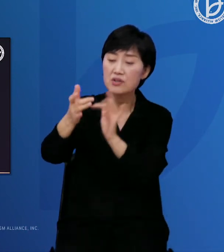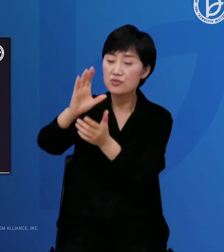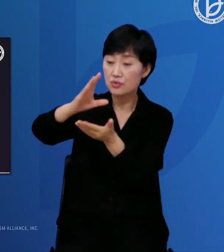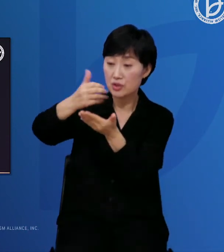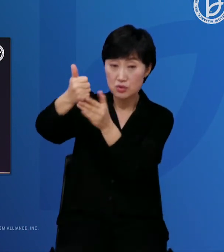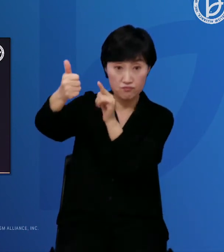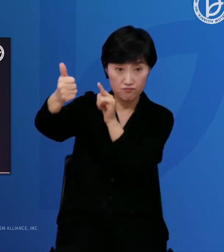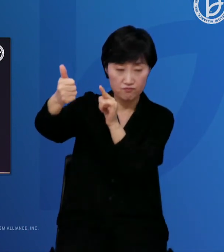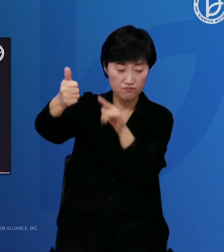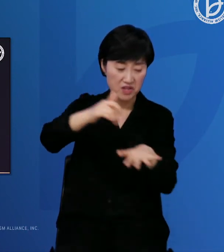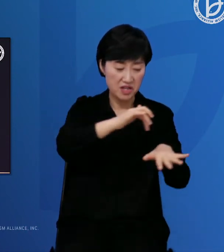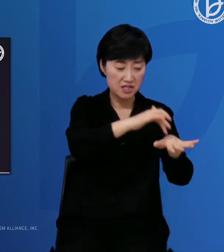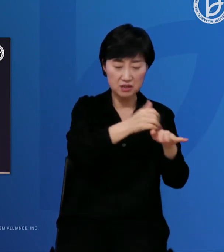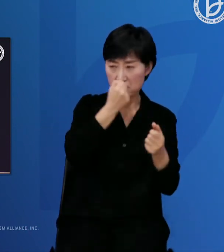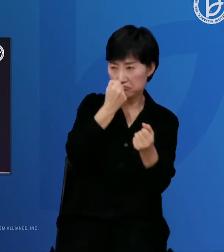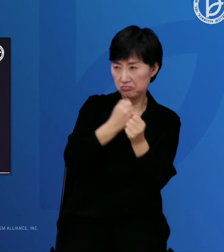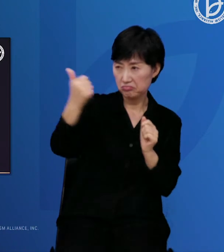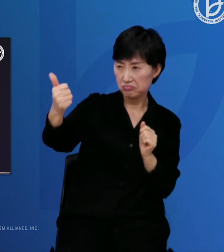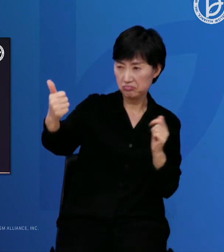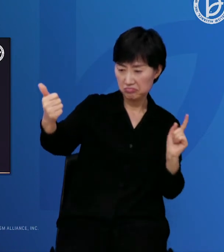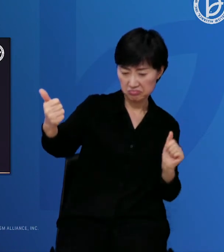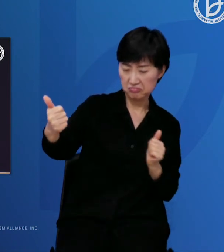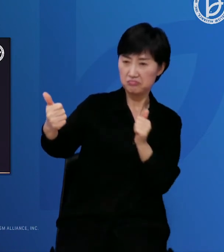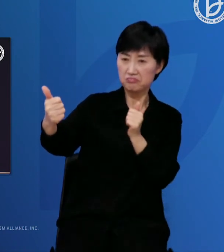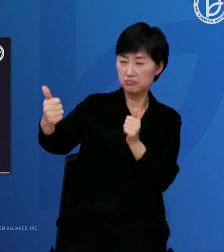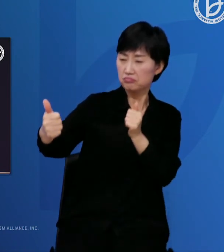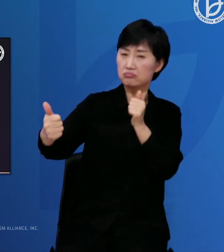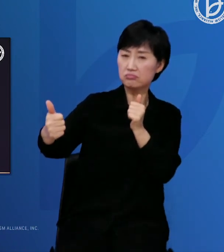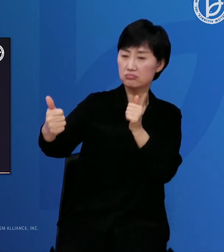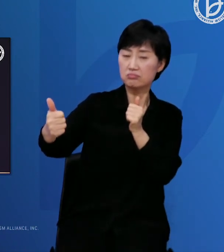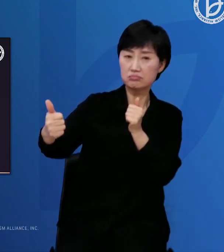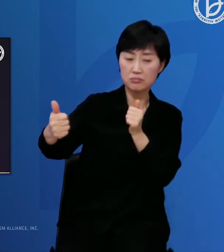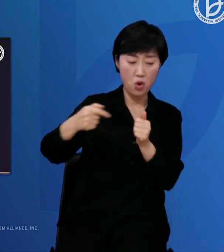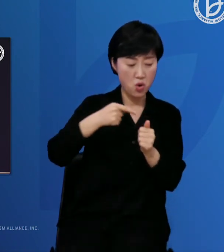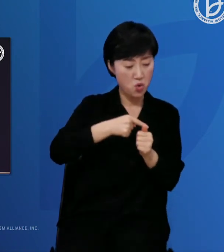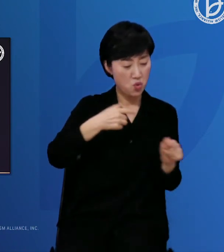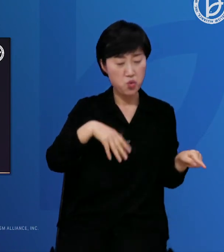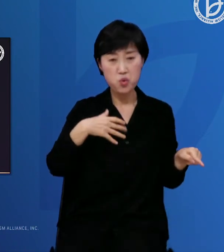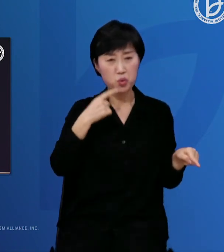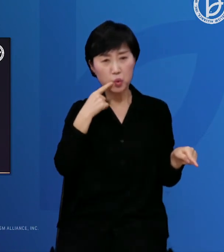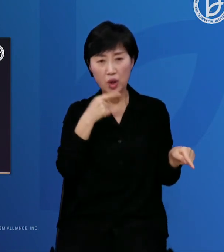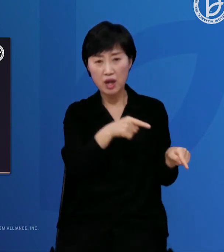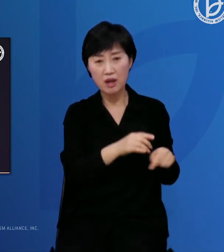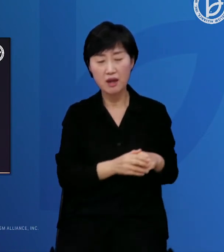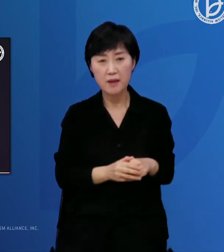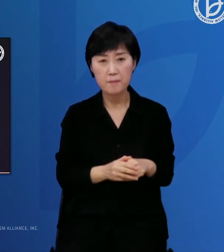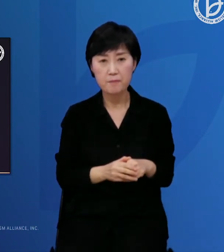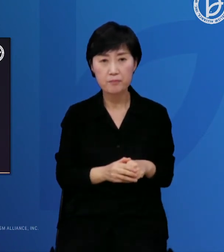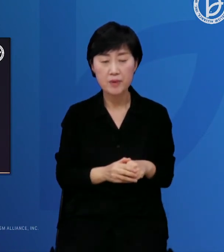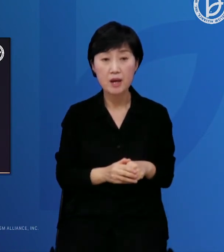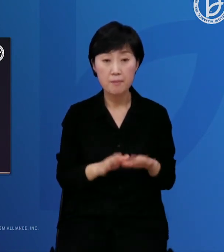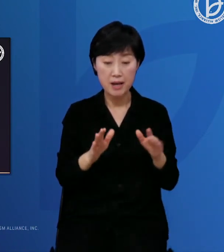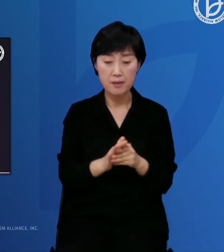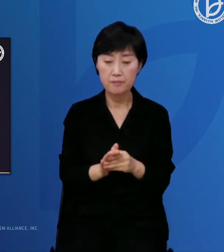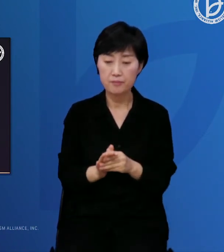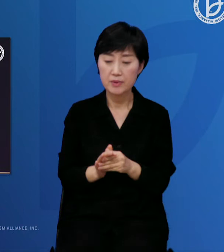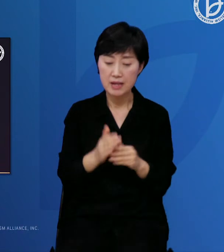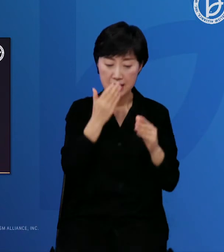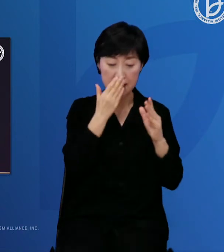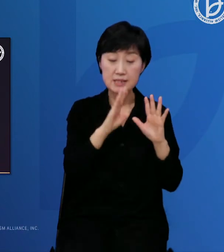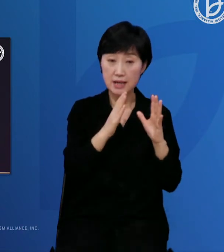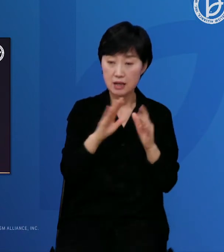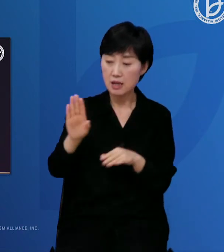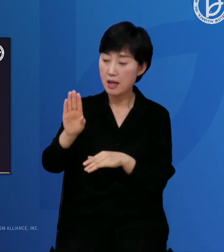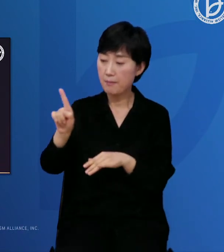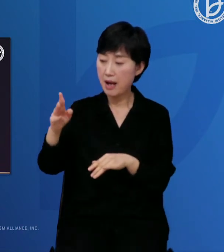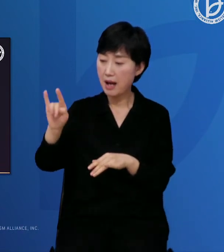standing before the main figure of that covenant. 바벨론 포로되 갔을 때 처녀가 잉태하여 아들 낳을 것이니 그 이름을